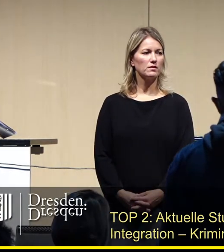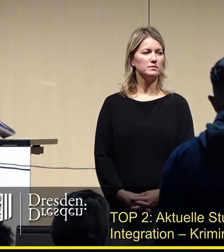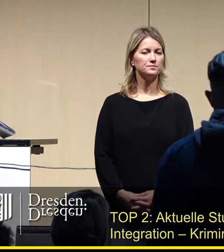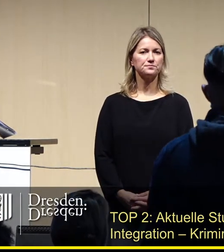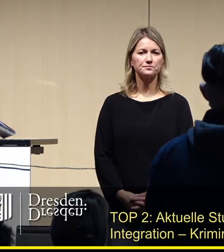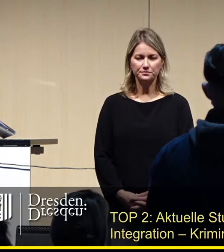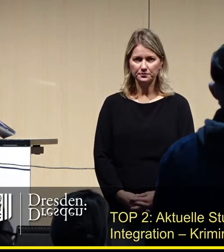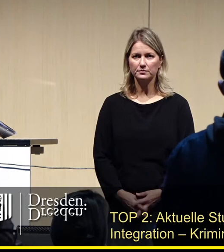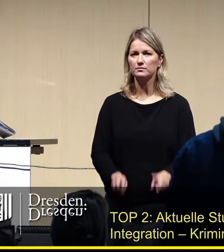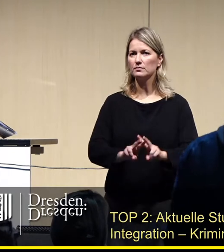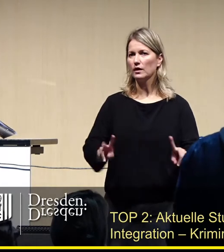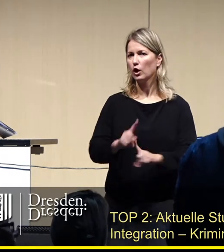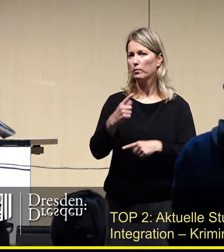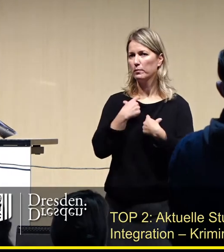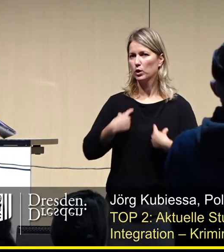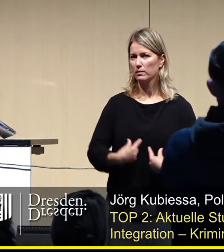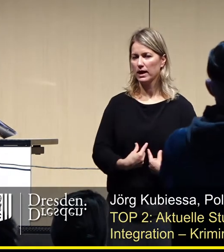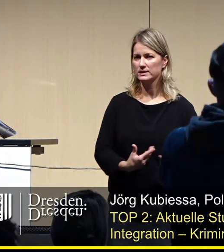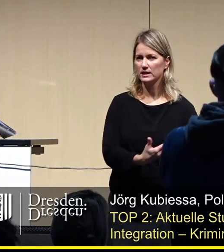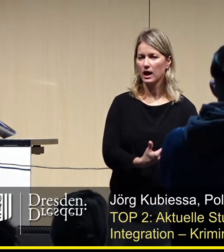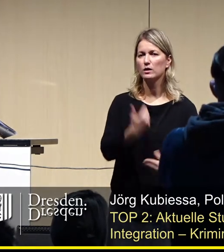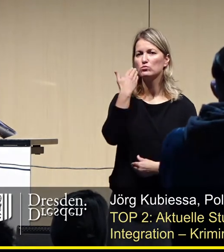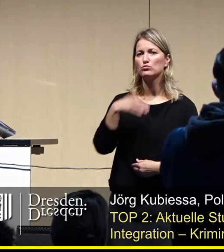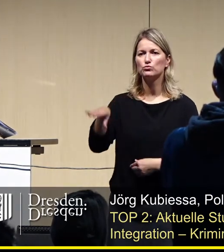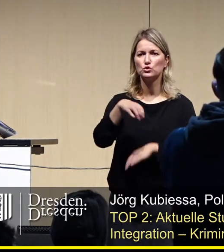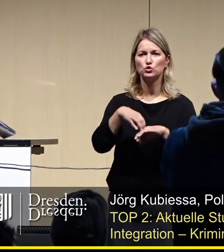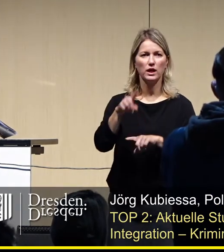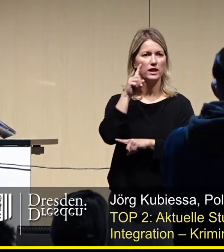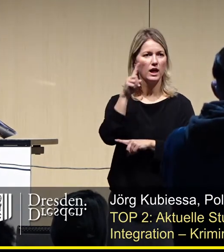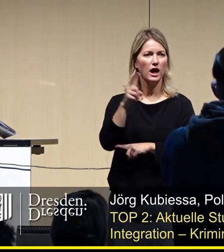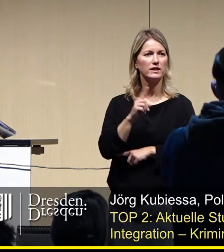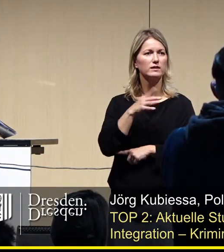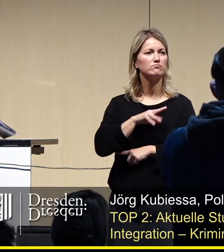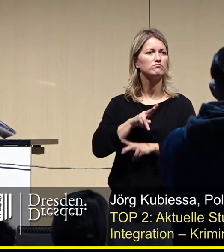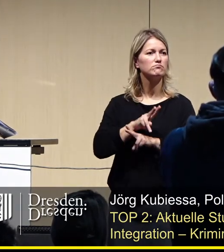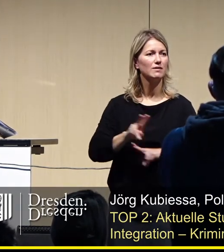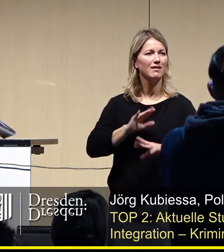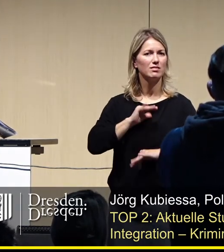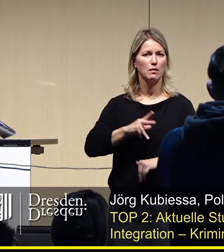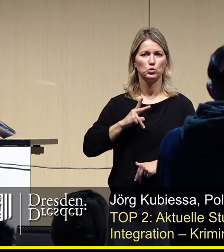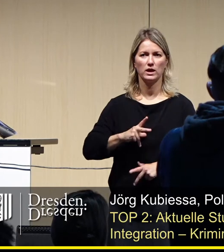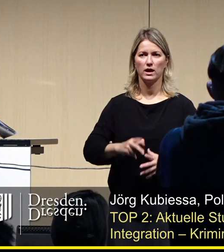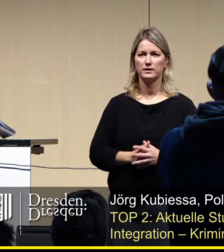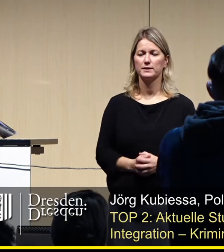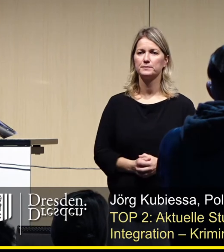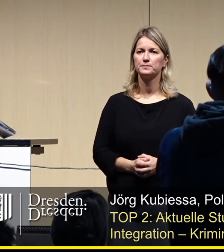Sehr geehrter Herr Oberbürgermeister, sehr geehrte Stadträtinnen und Stadträte, sehr geehrte Damen und Herren.